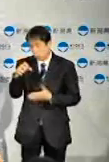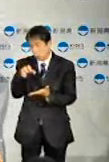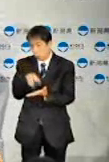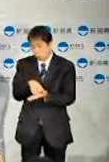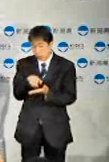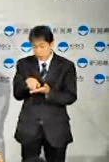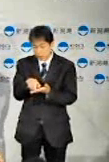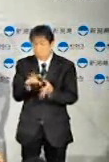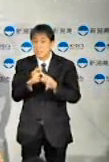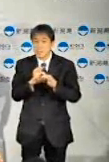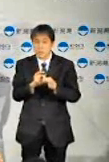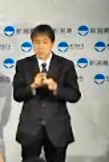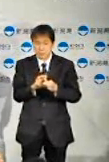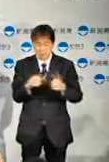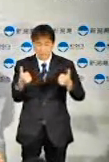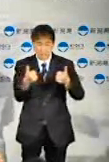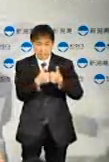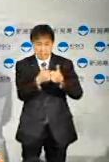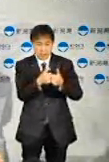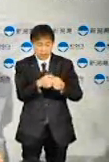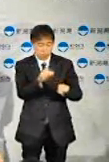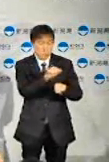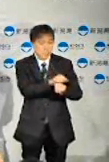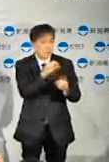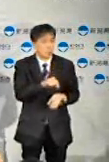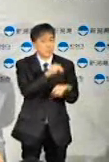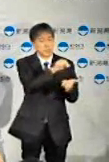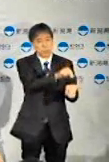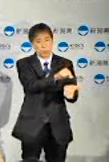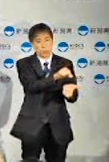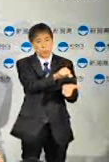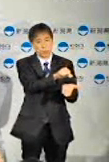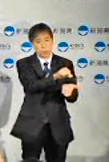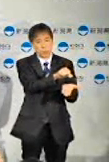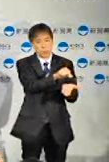てしっかり議論の材料を提供しているわけなので、